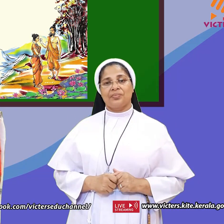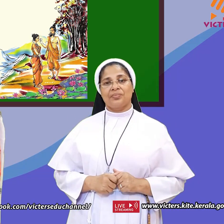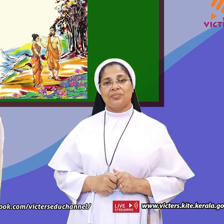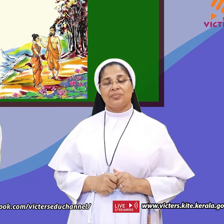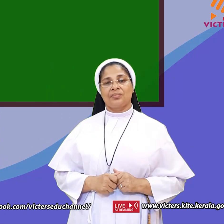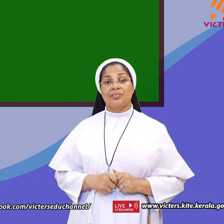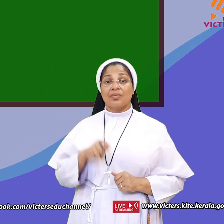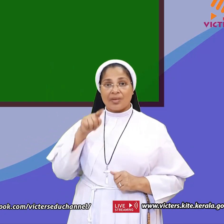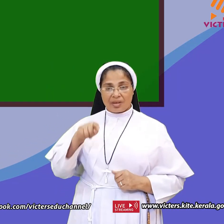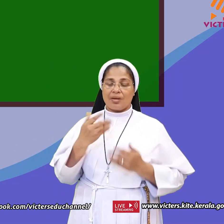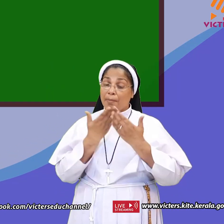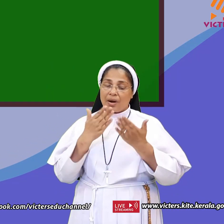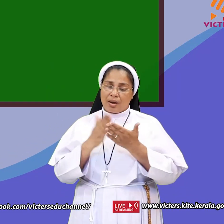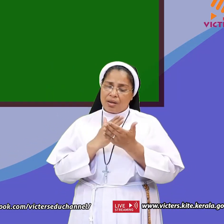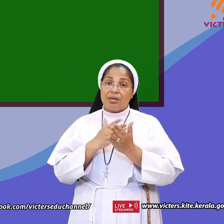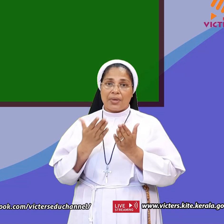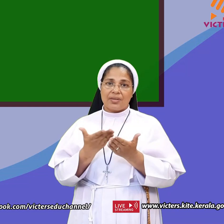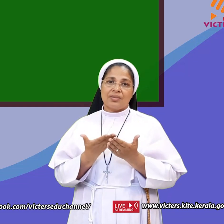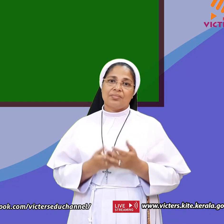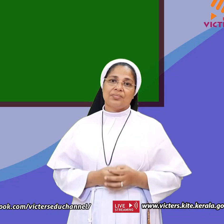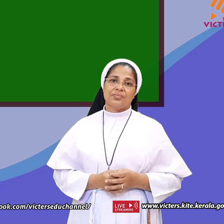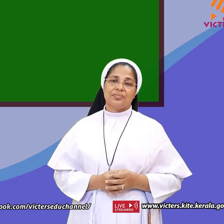ഈ പാഠഭാഗത്ത്